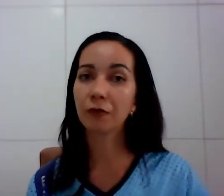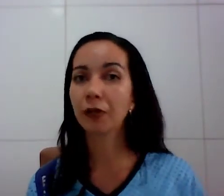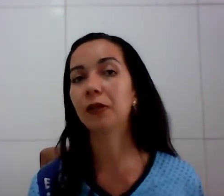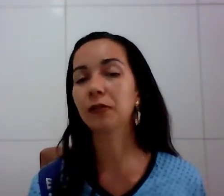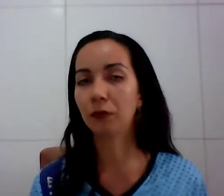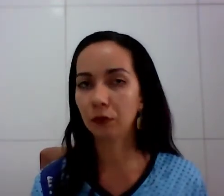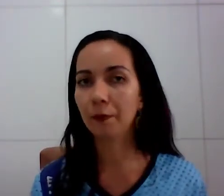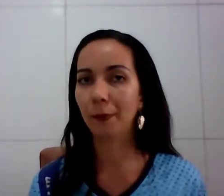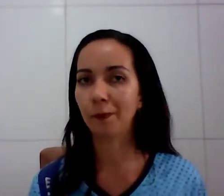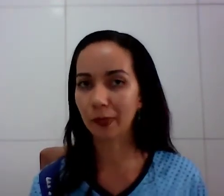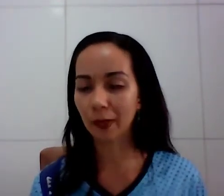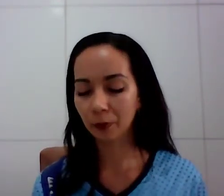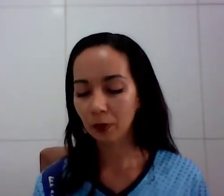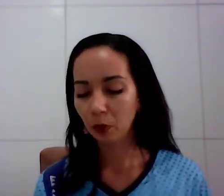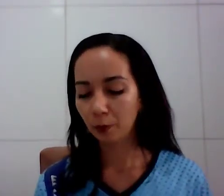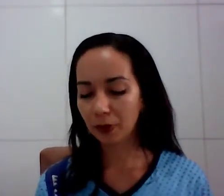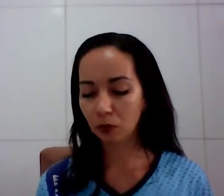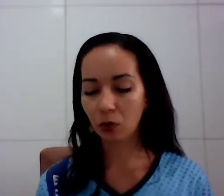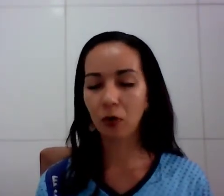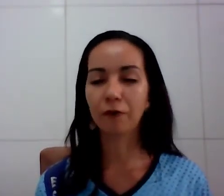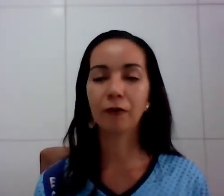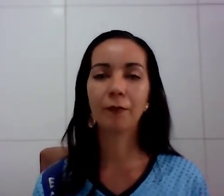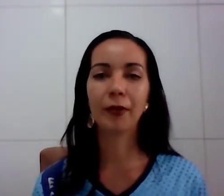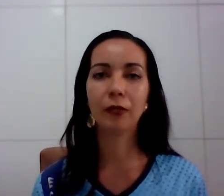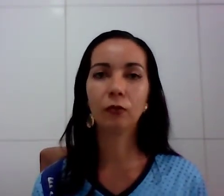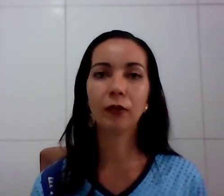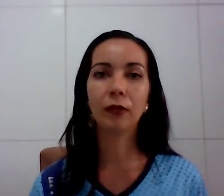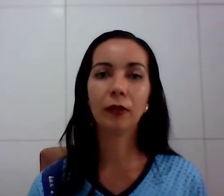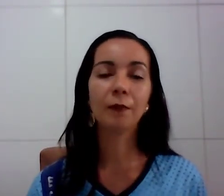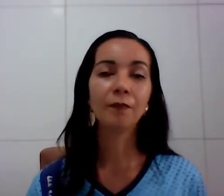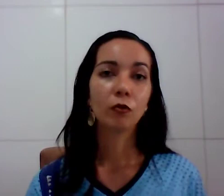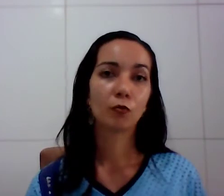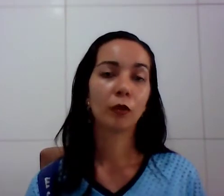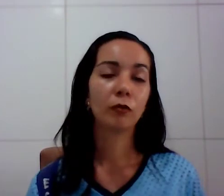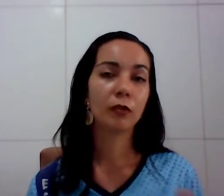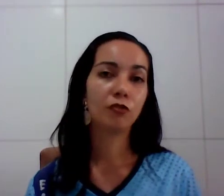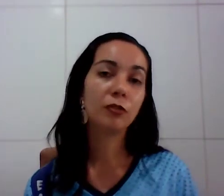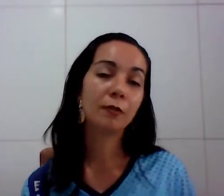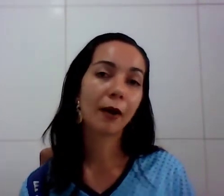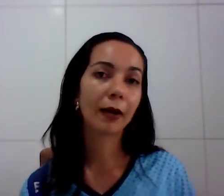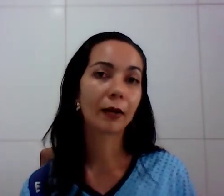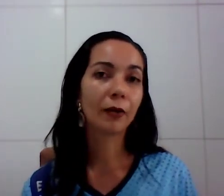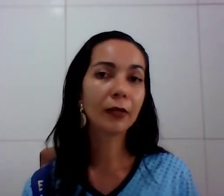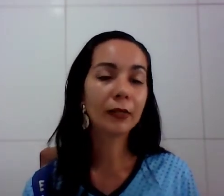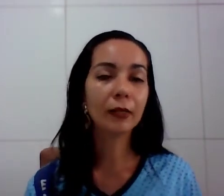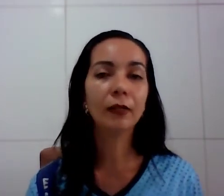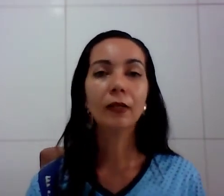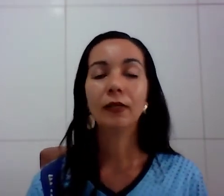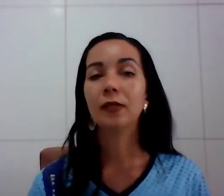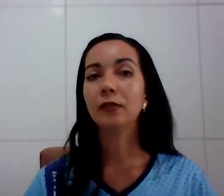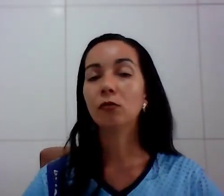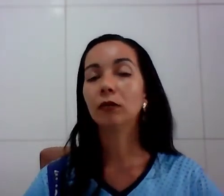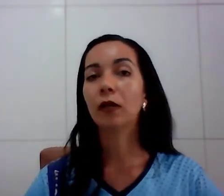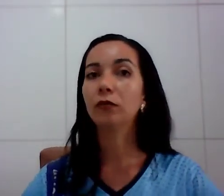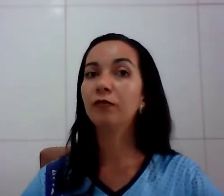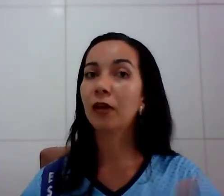forem crescendo também, né? O Brasil Colônia foi um período em que os portugueses desembarcaram aqui e eles encontraram